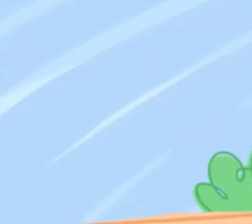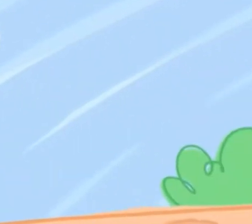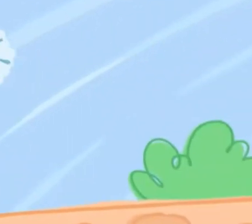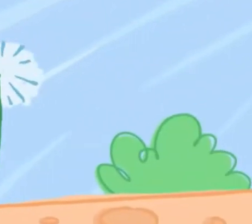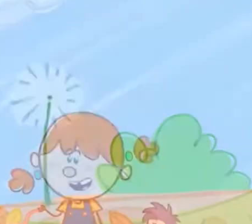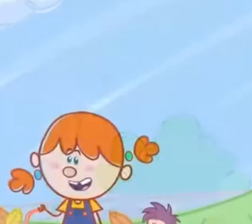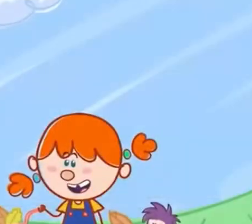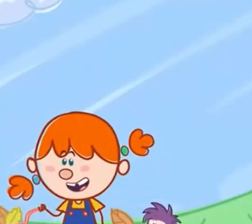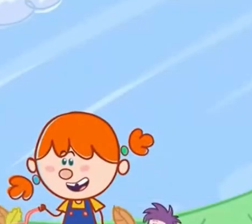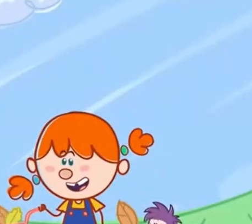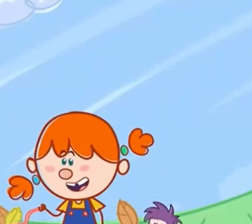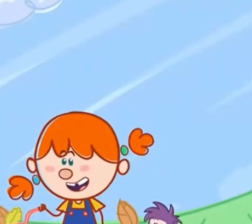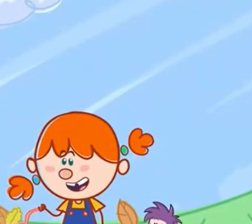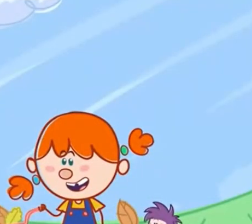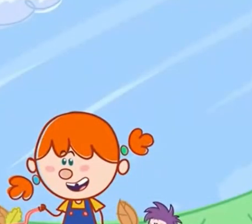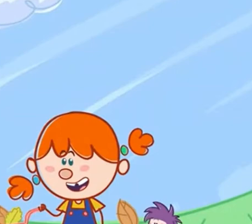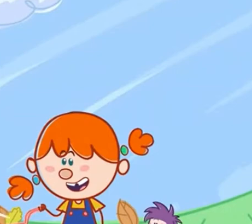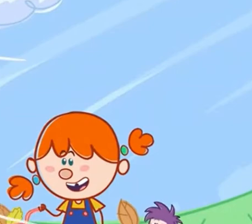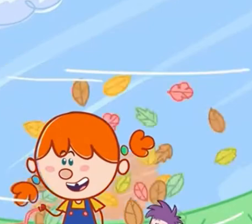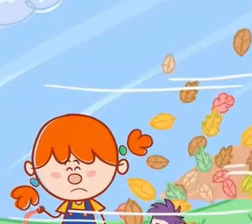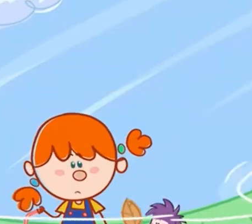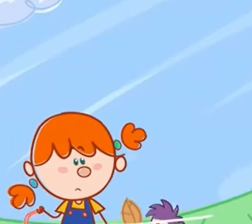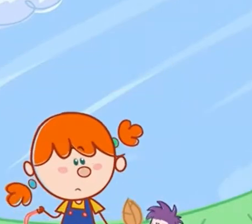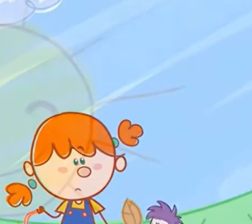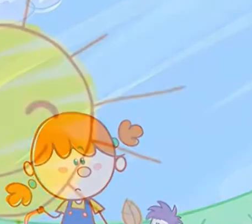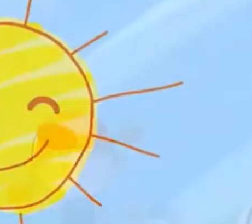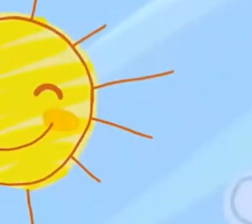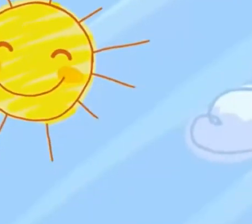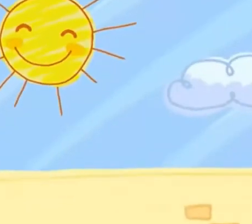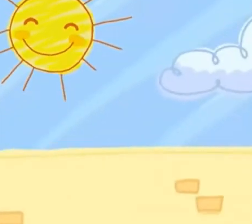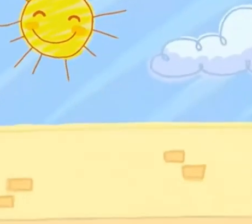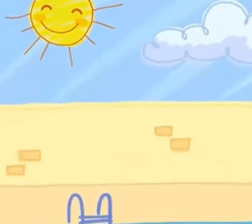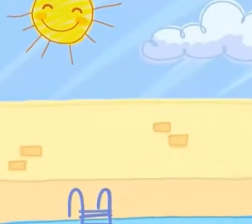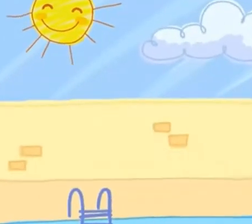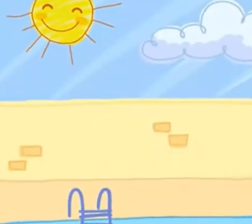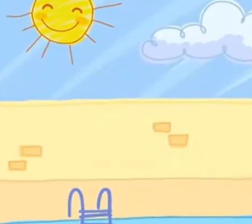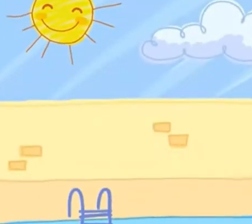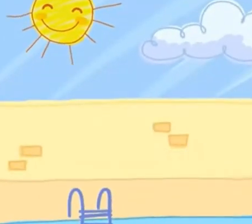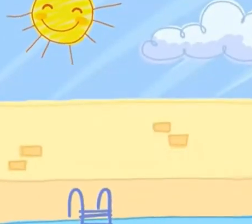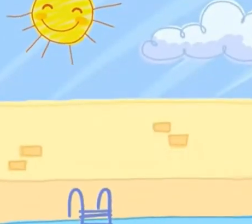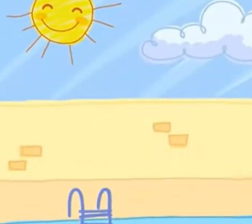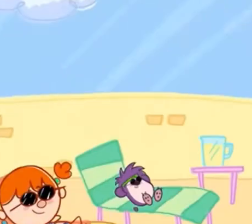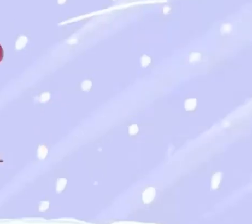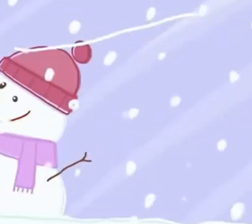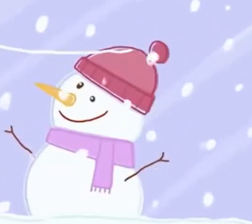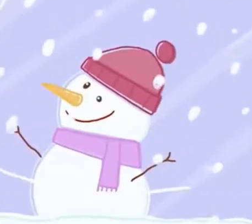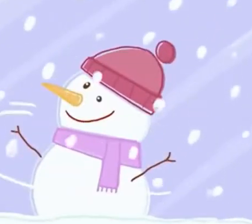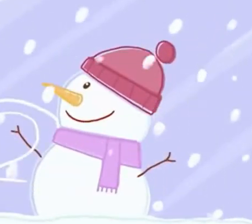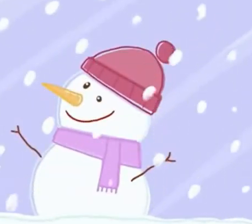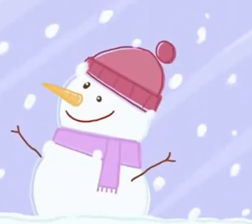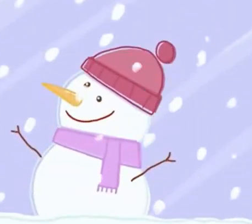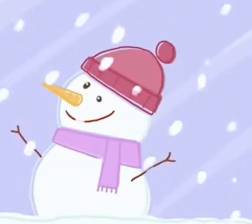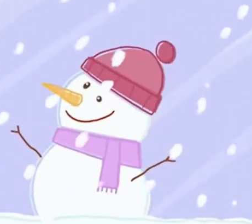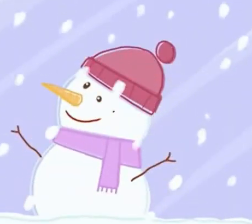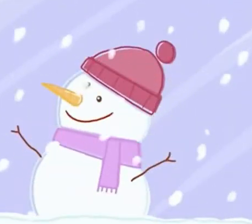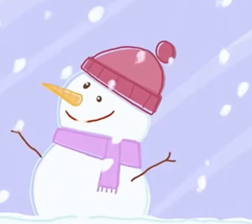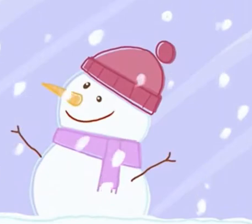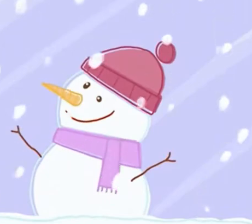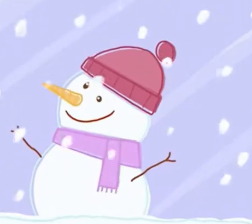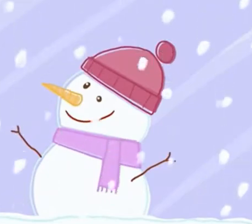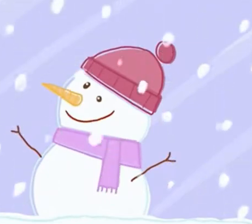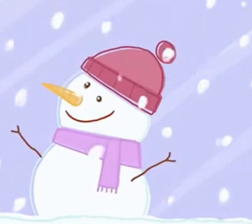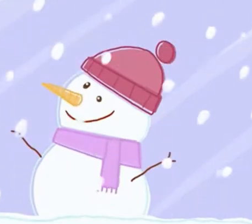terra, semear a folhagem no chão, espalhar no calor a pele refrescar e no frio a gente